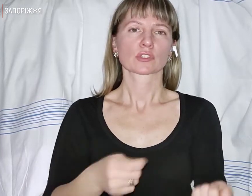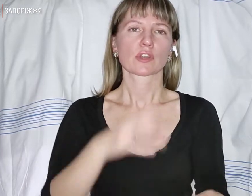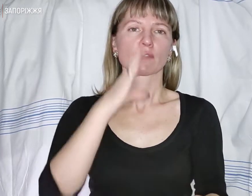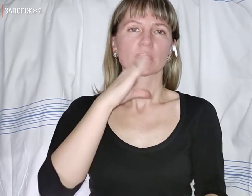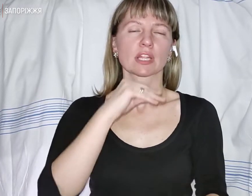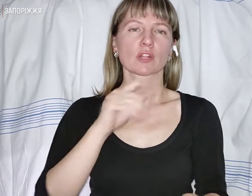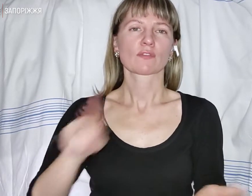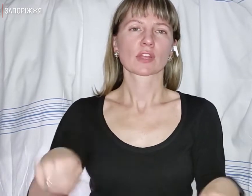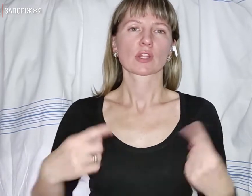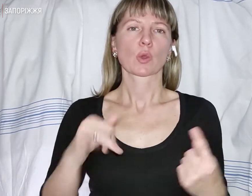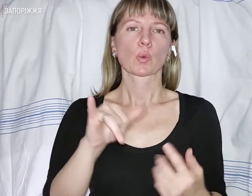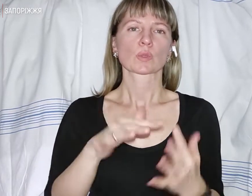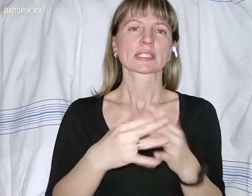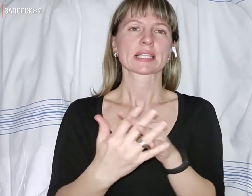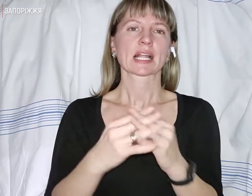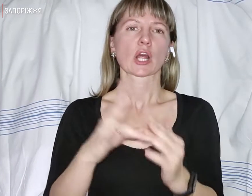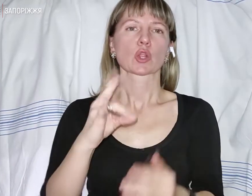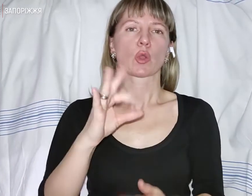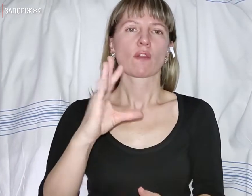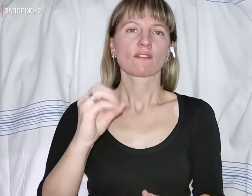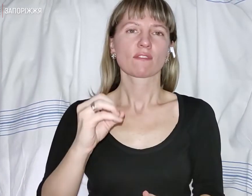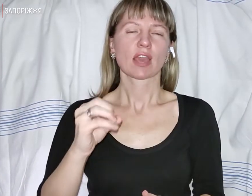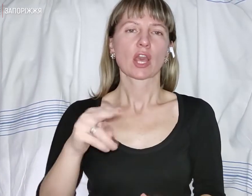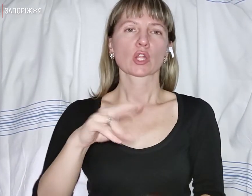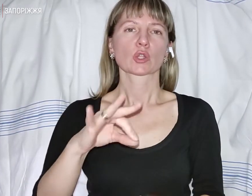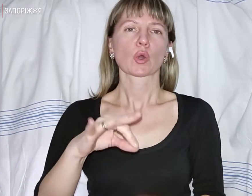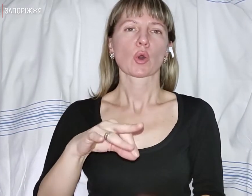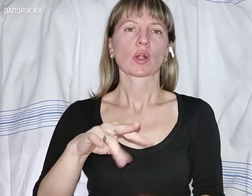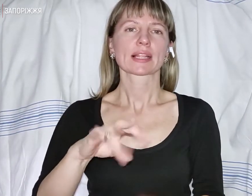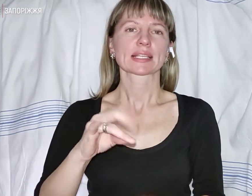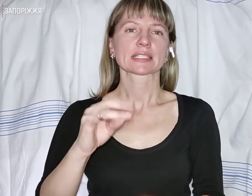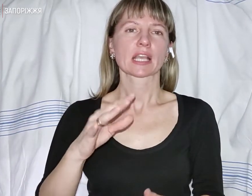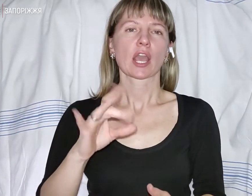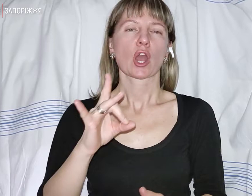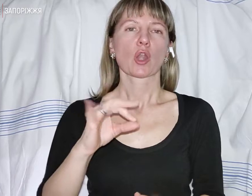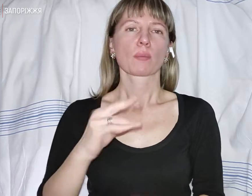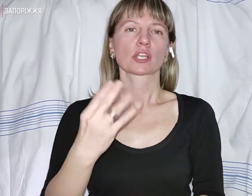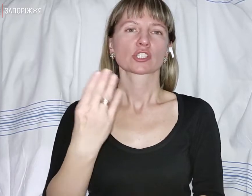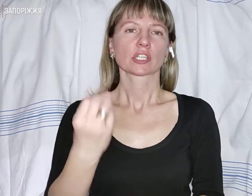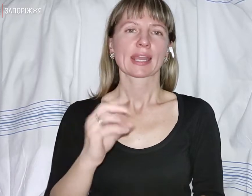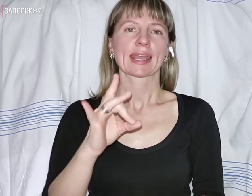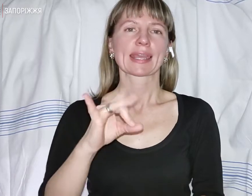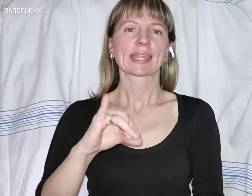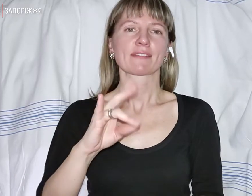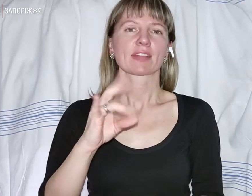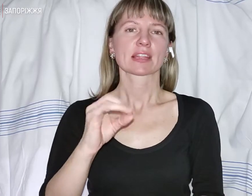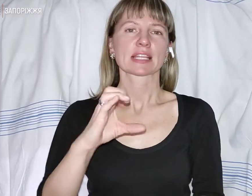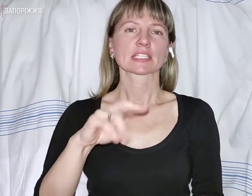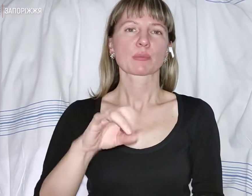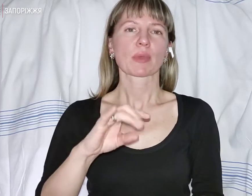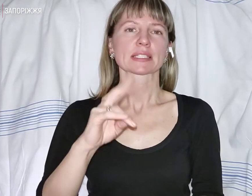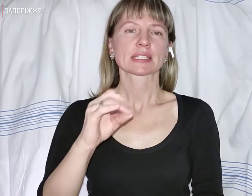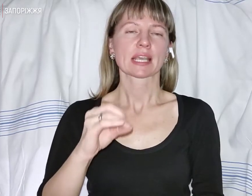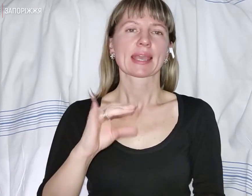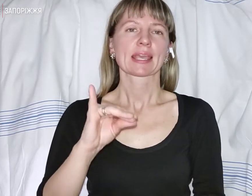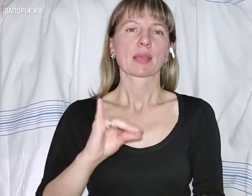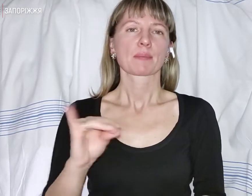А, что дать? Сюда за вас, куда ты сюда? Иди домой. Ох, Господи. Да ты что,